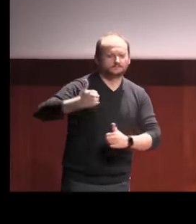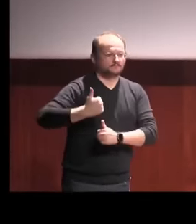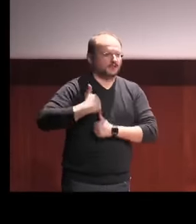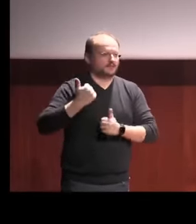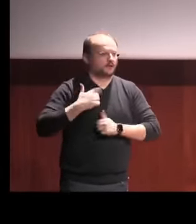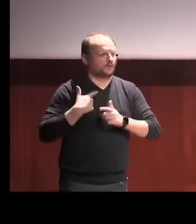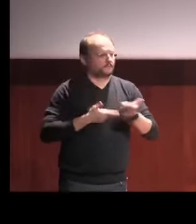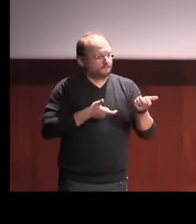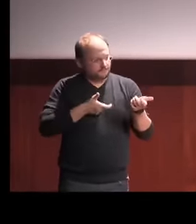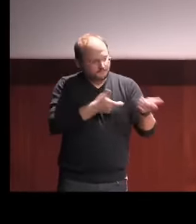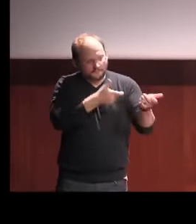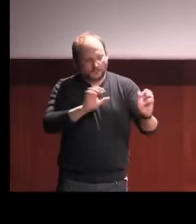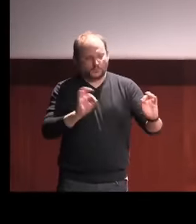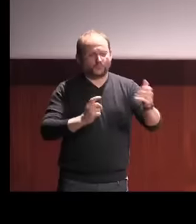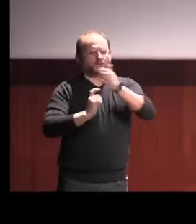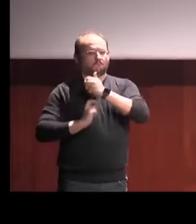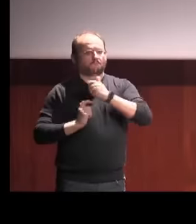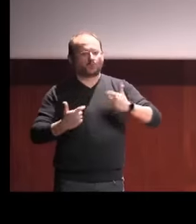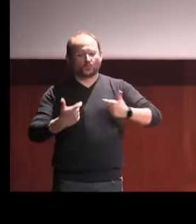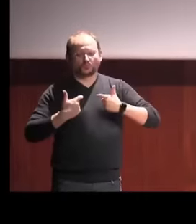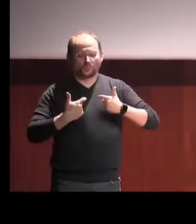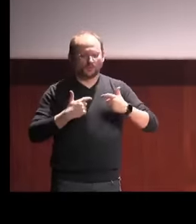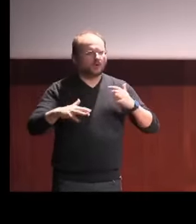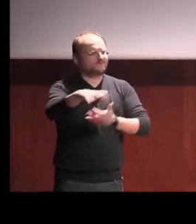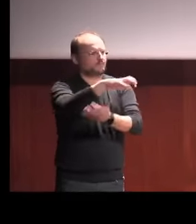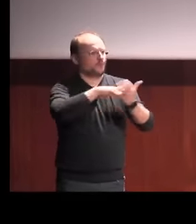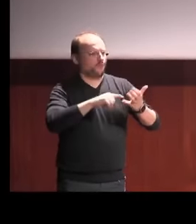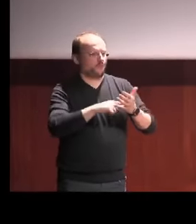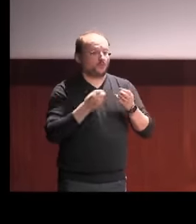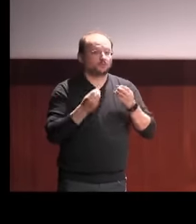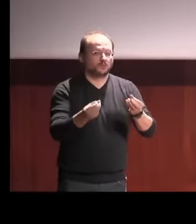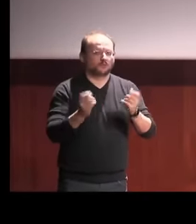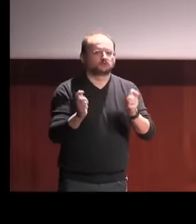et Desloges a écrit